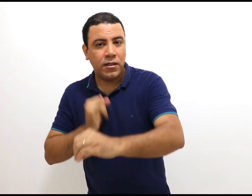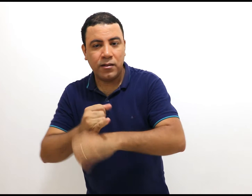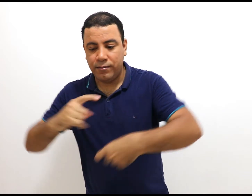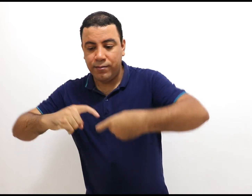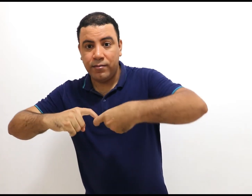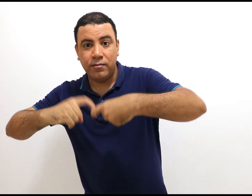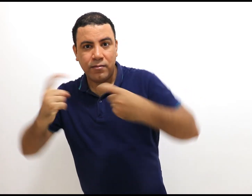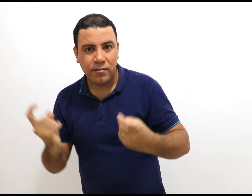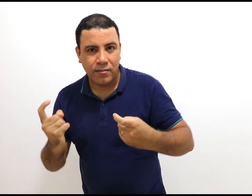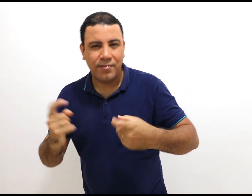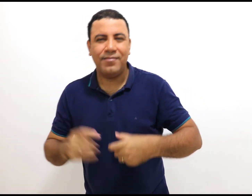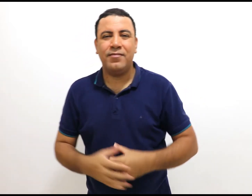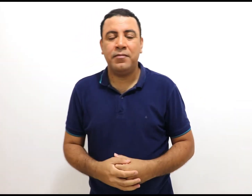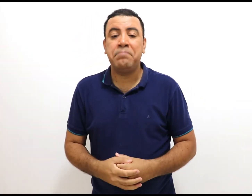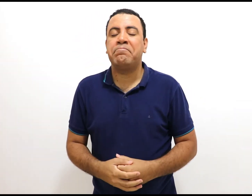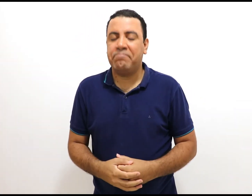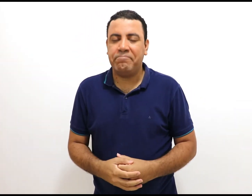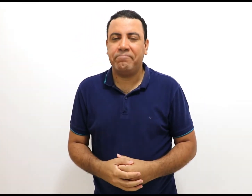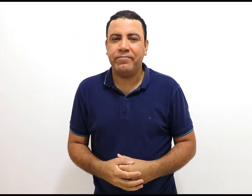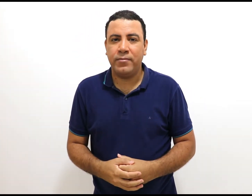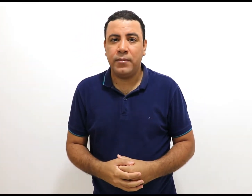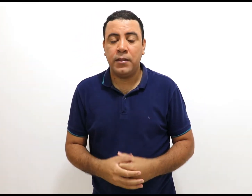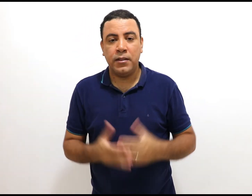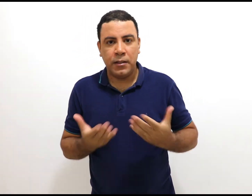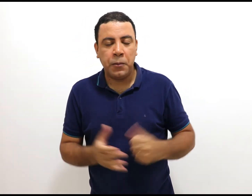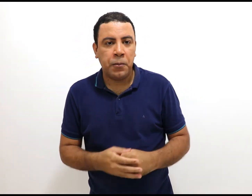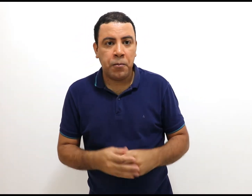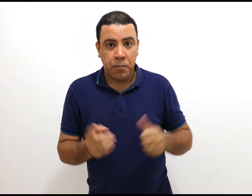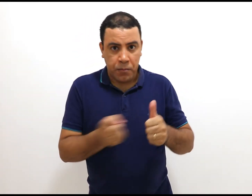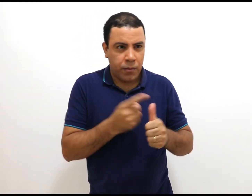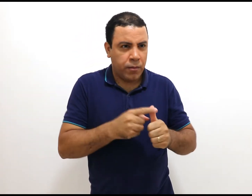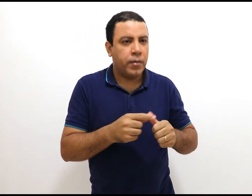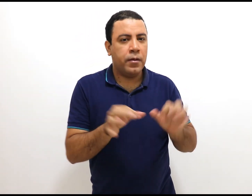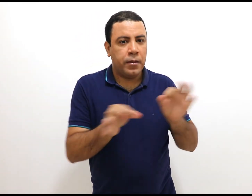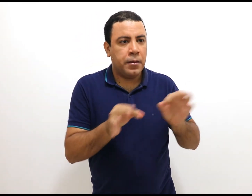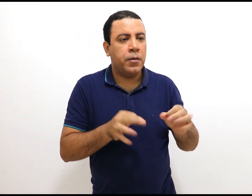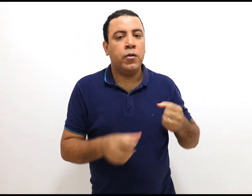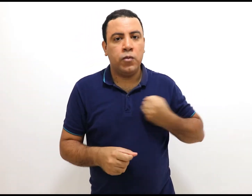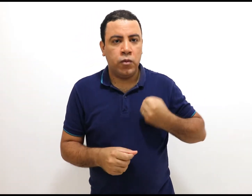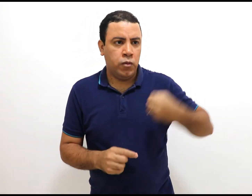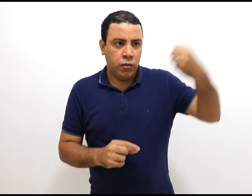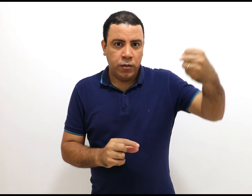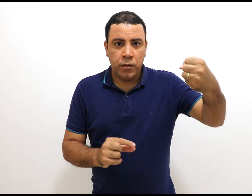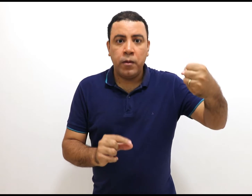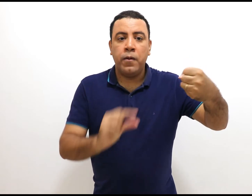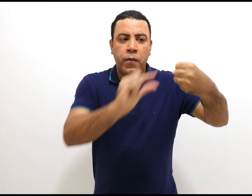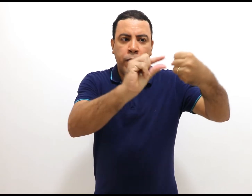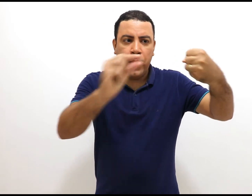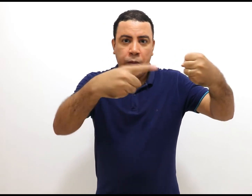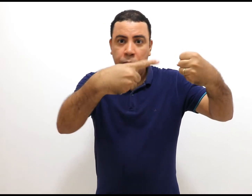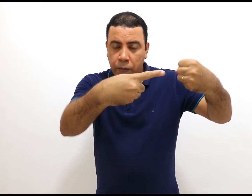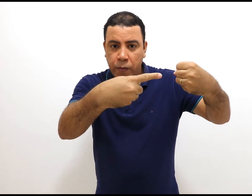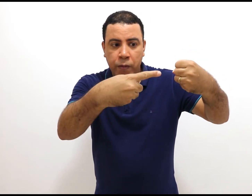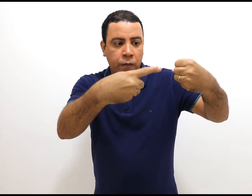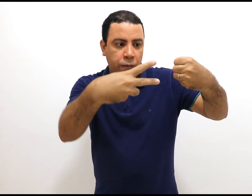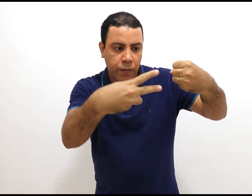Em primeira mão, alistamos os termos identificados com o número e em português escrito, seguidos